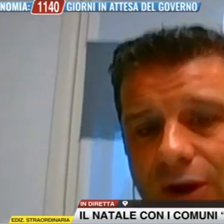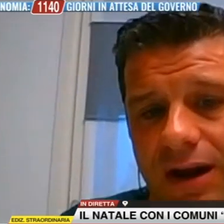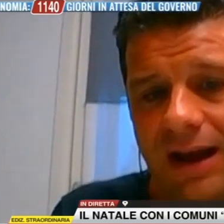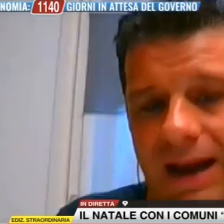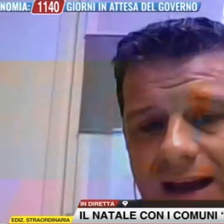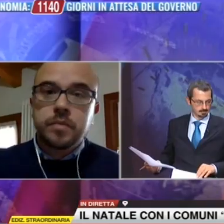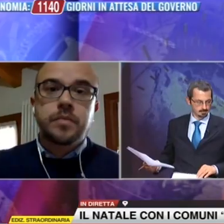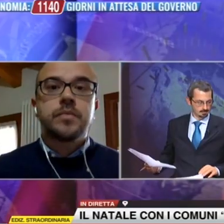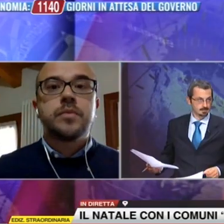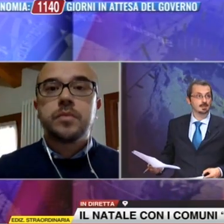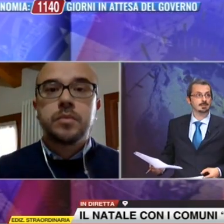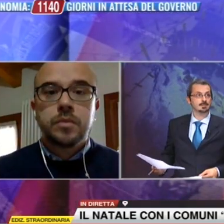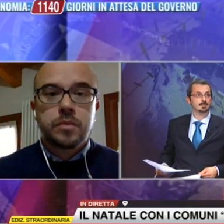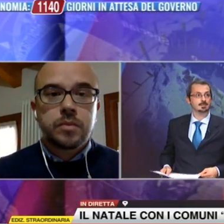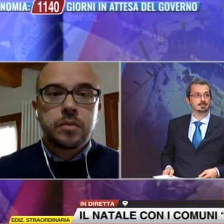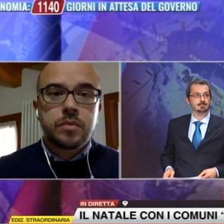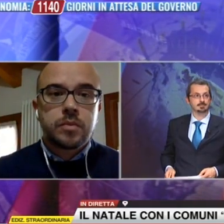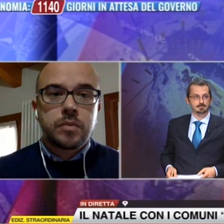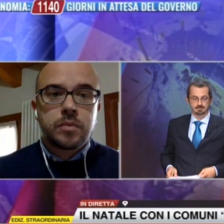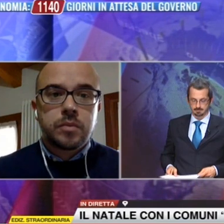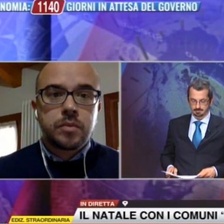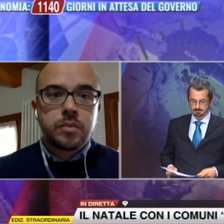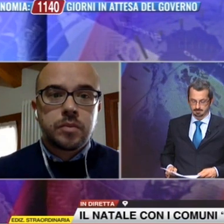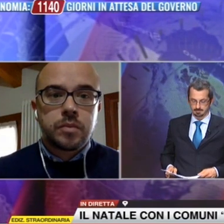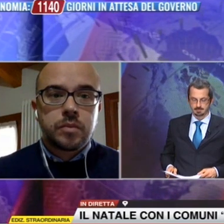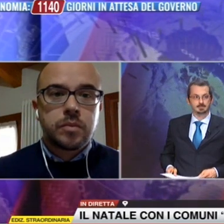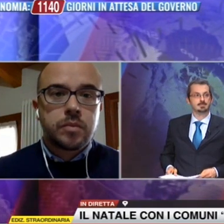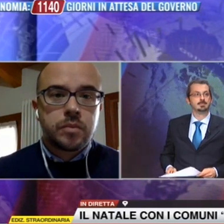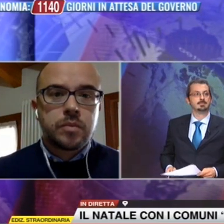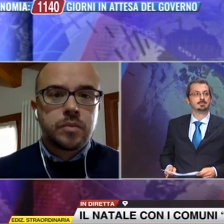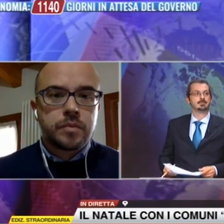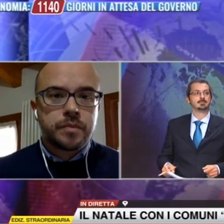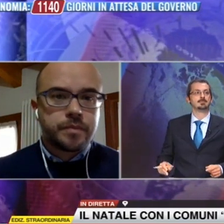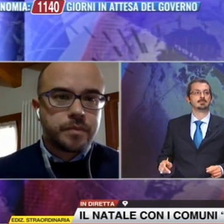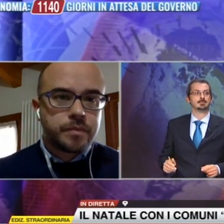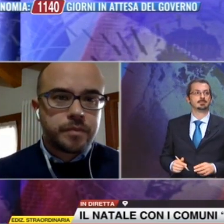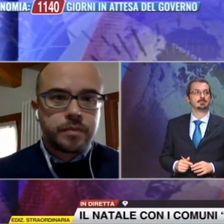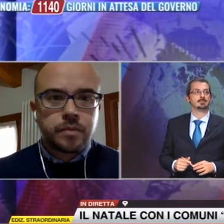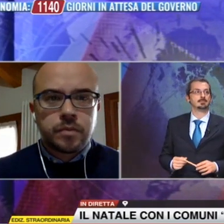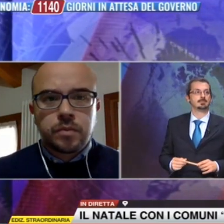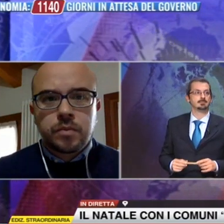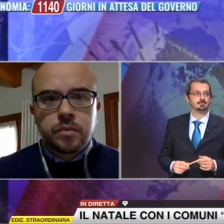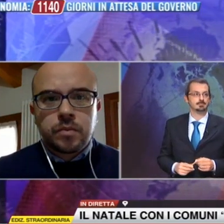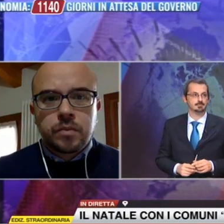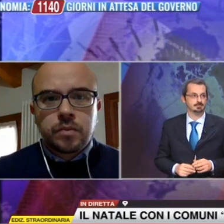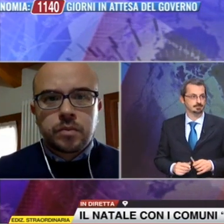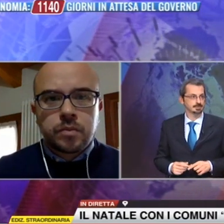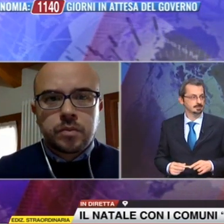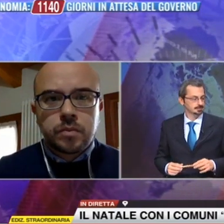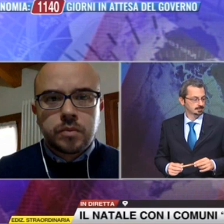però l'invito è ad avere tanto buon senso e a cercare di interpretare anche le